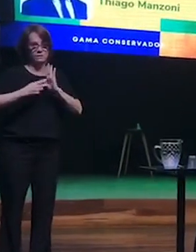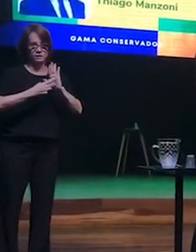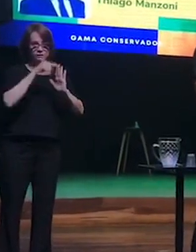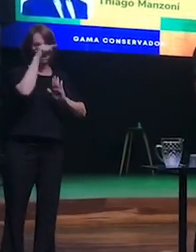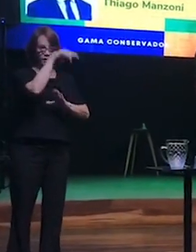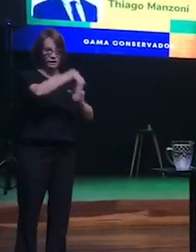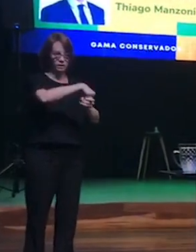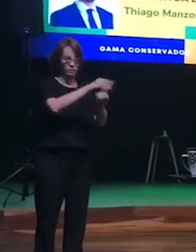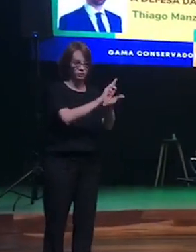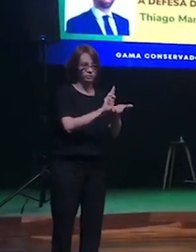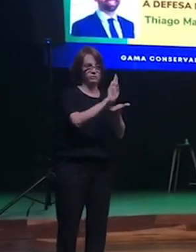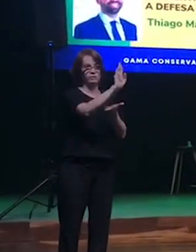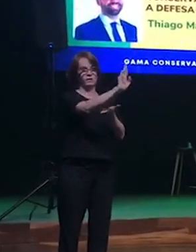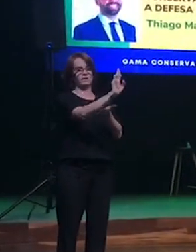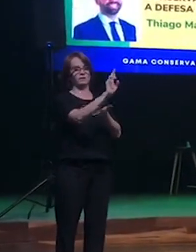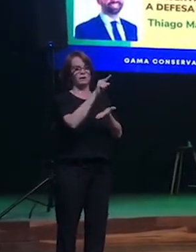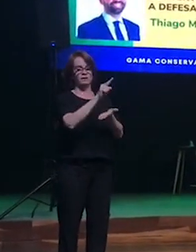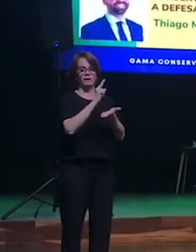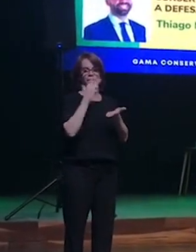no seu pensamento.